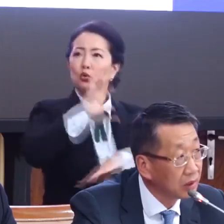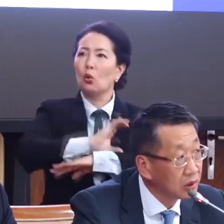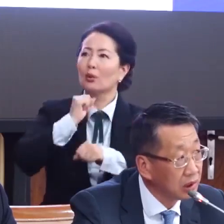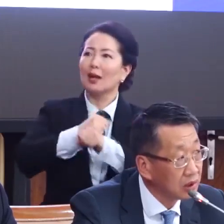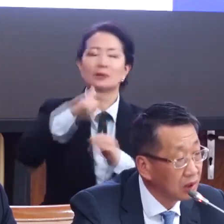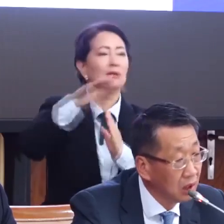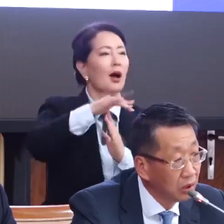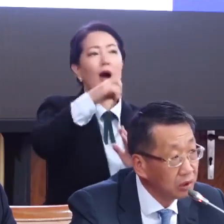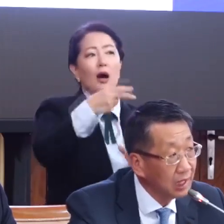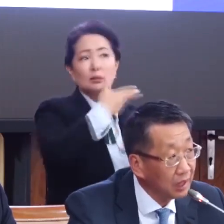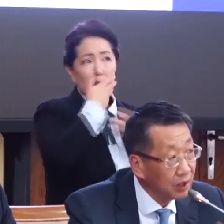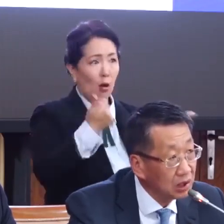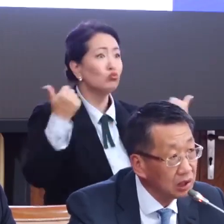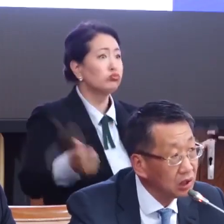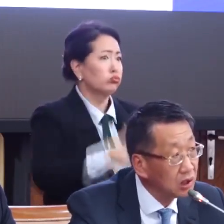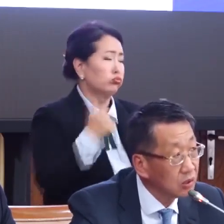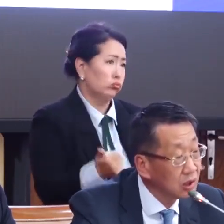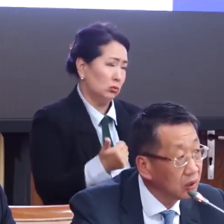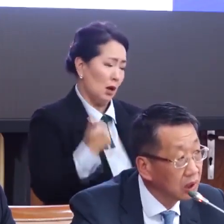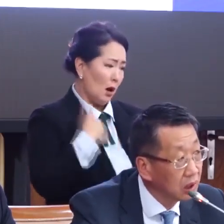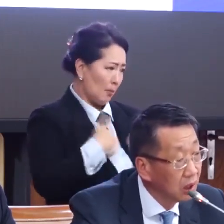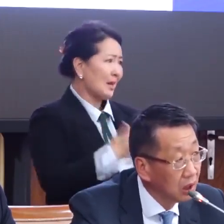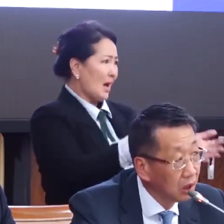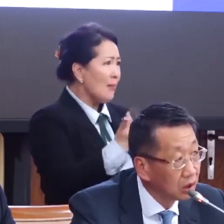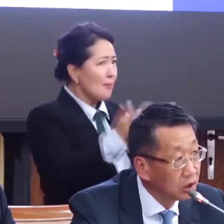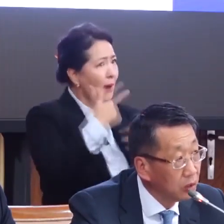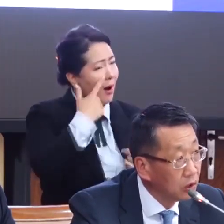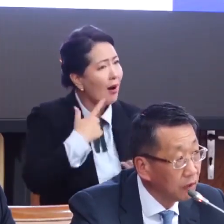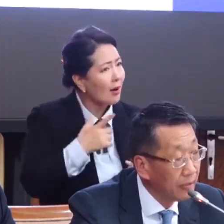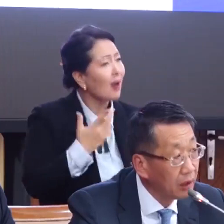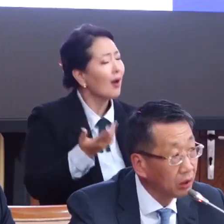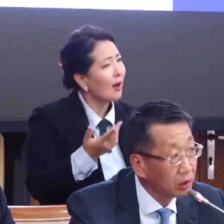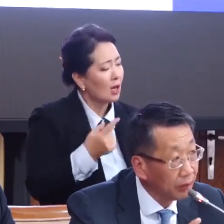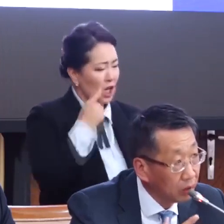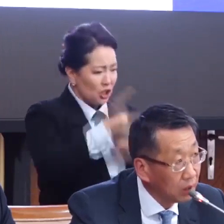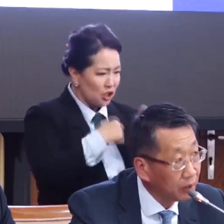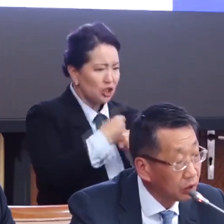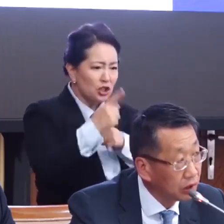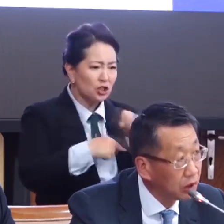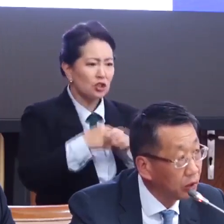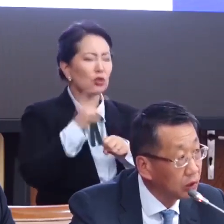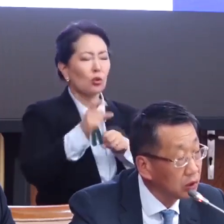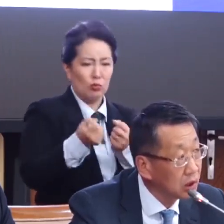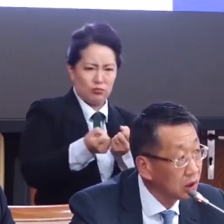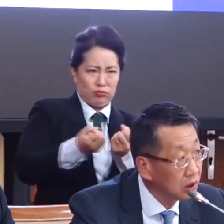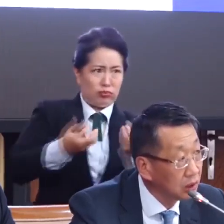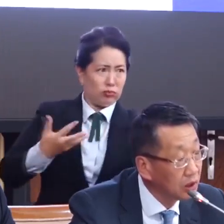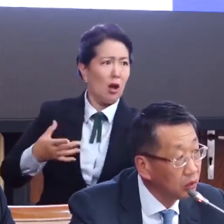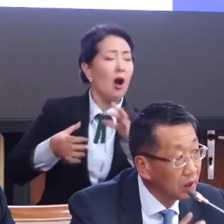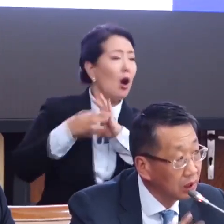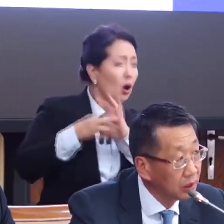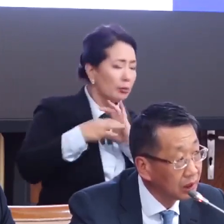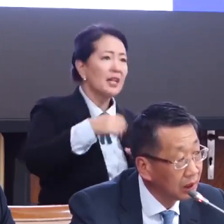хэрэгтэй. Өнөөдөр яагаад багшийн эрэлт хэрэгцээ үүсэж байна вэ гэхээр одоо жил бүхэн одоо манай хүн амын өсөлттэй уялдуулж тиймээ нэгдүгээр ангид